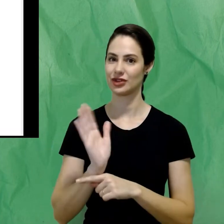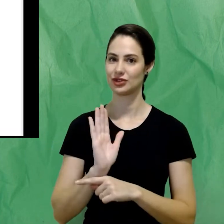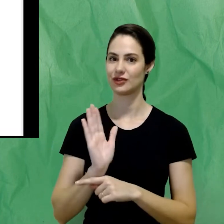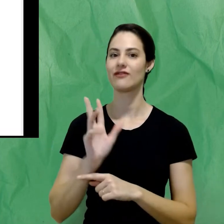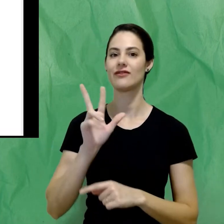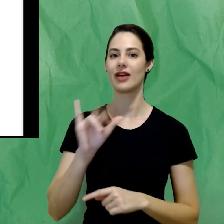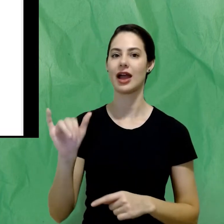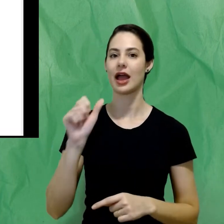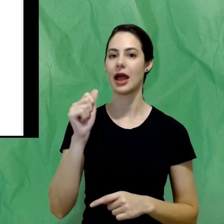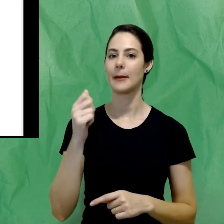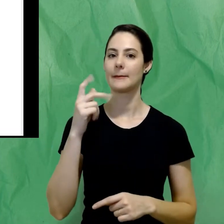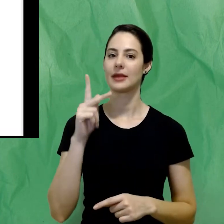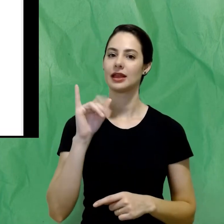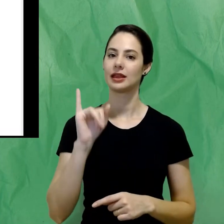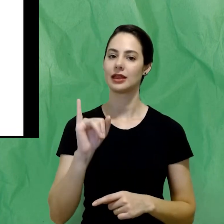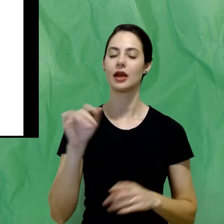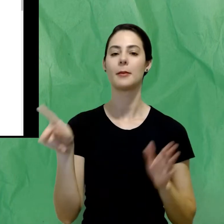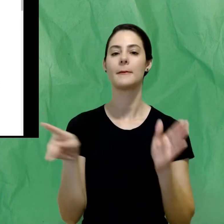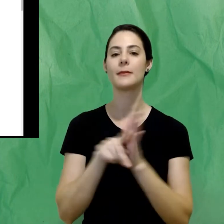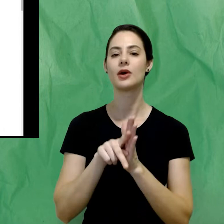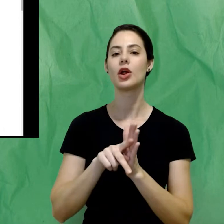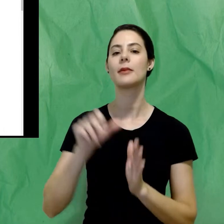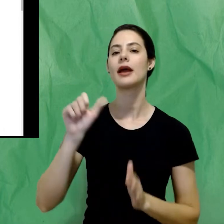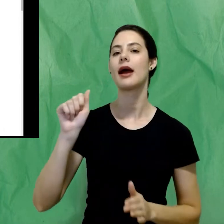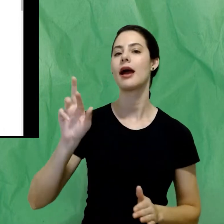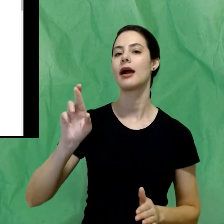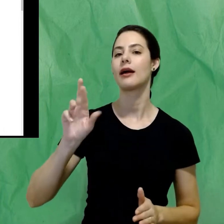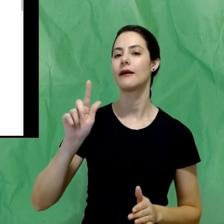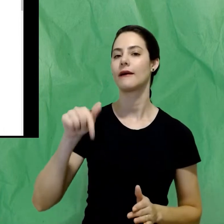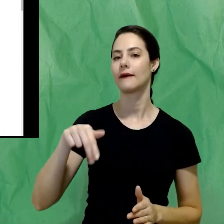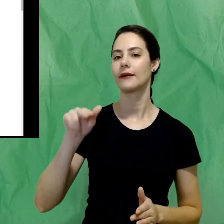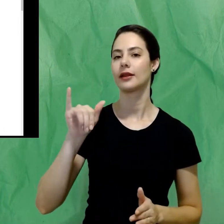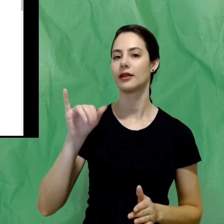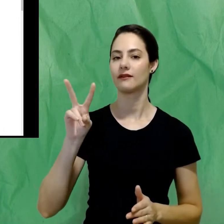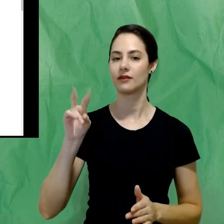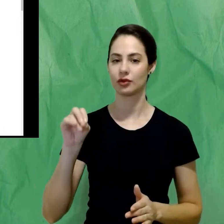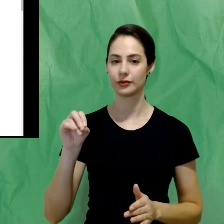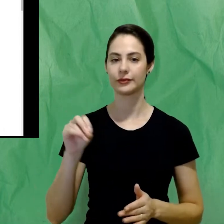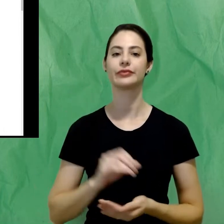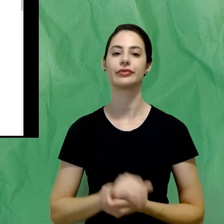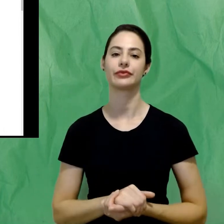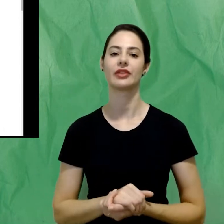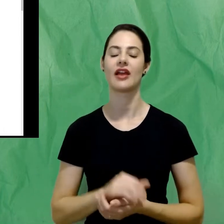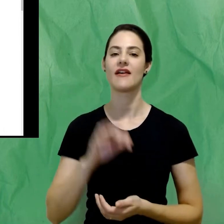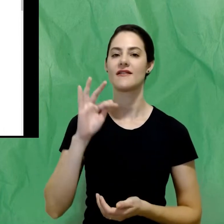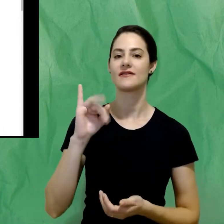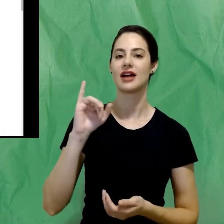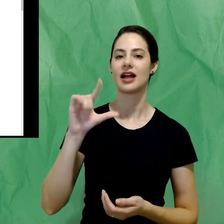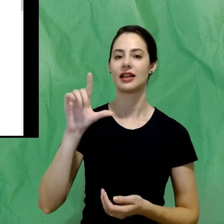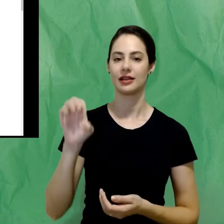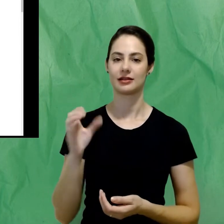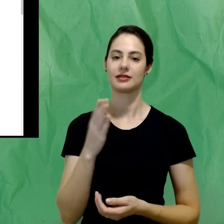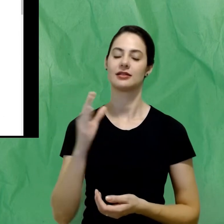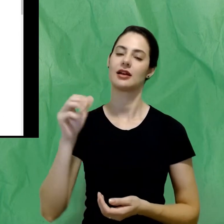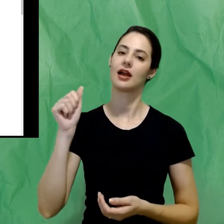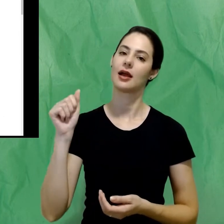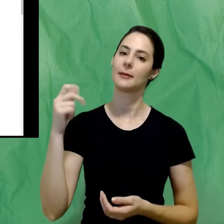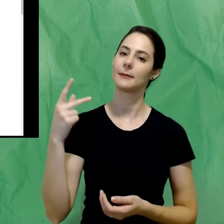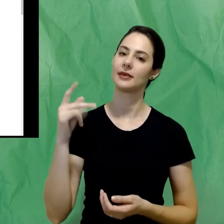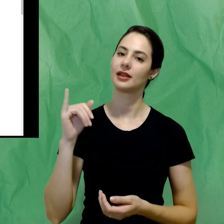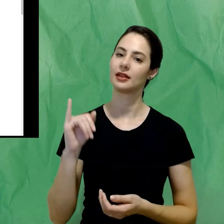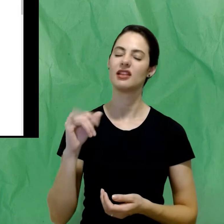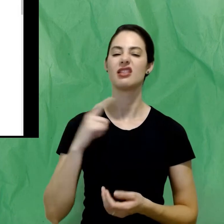a API de arquivos, essa File API. Basicamente a File API ela permite que a gente tenha